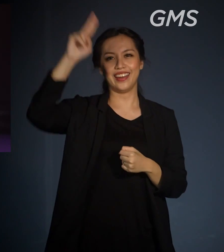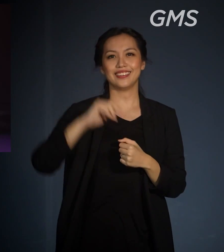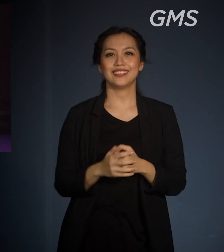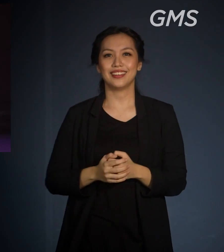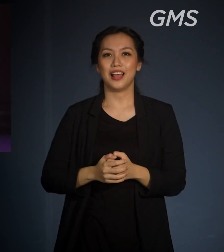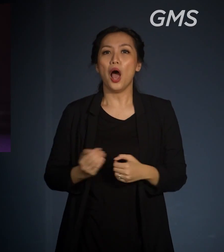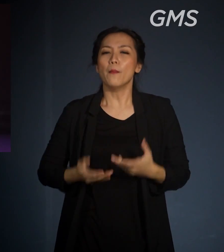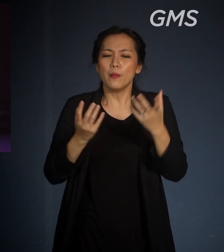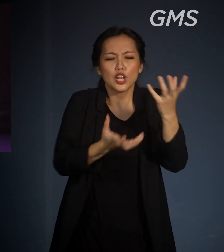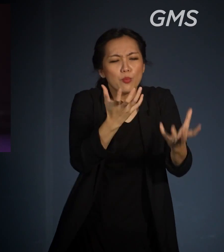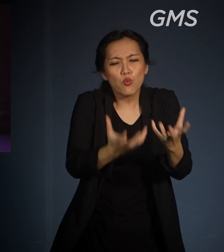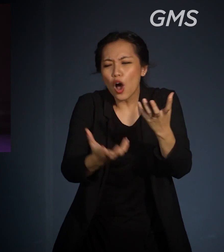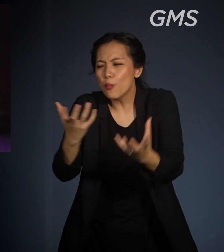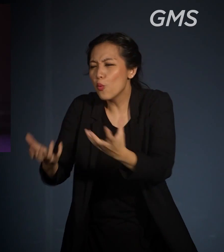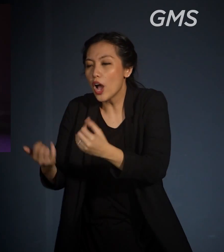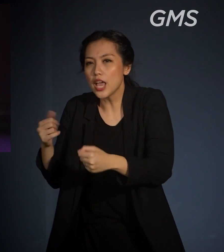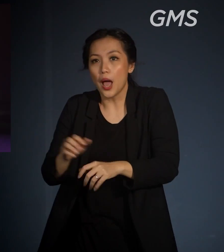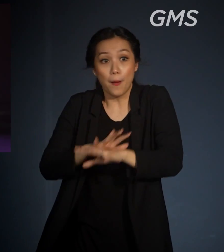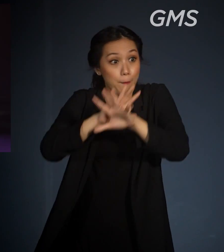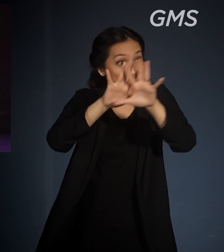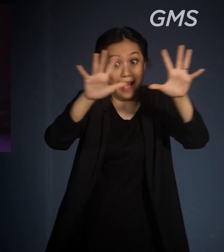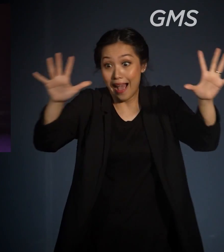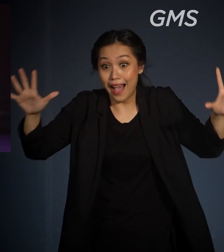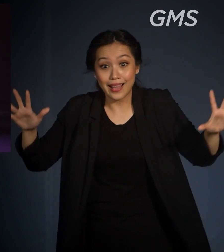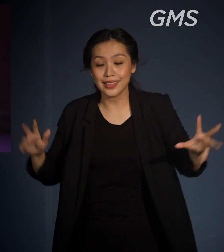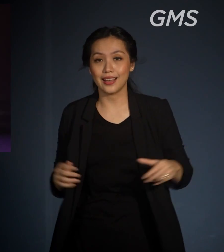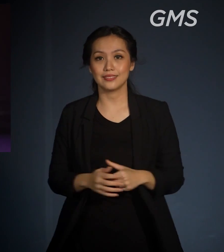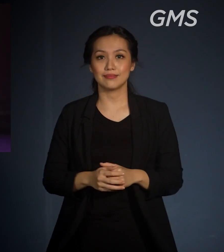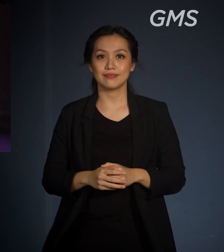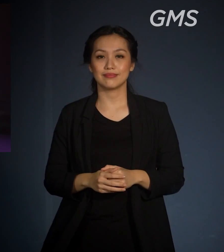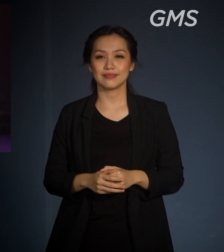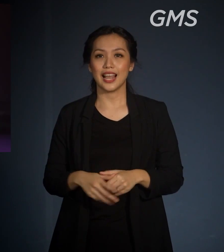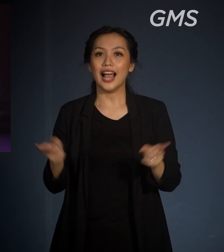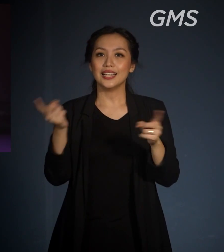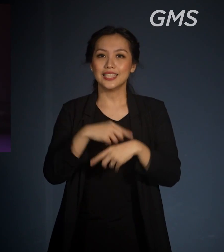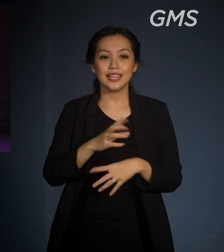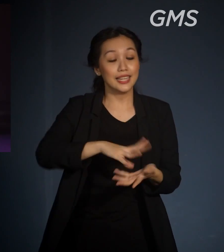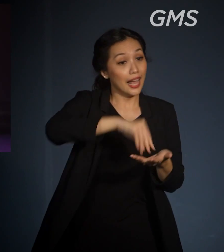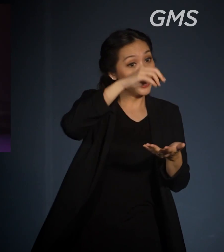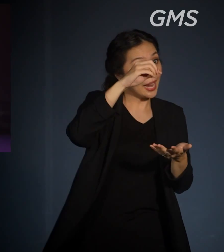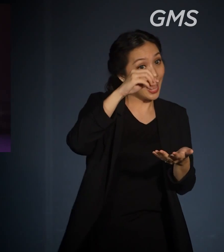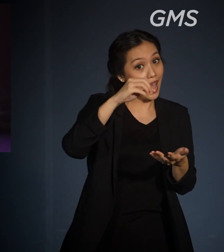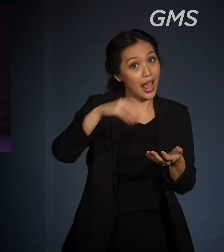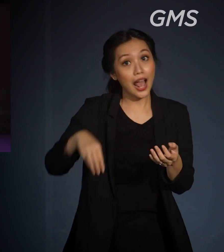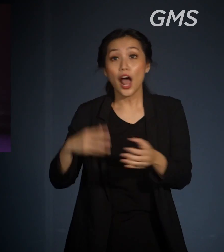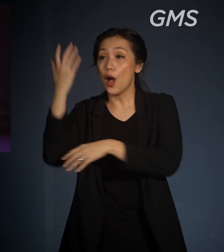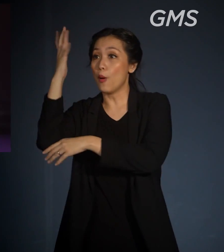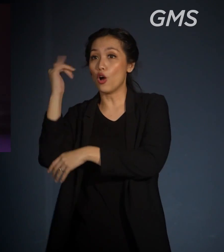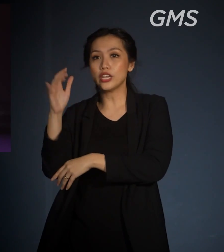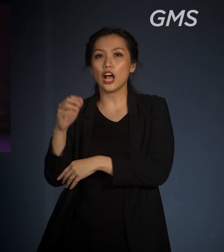Berbuah-buah, hasilkan buah yang banyak. Jadilah tanah atau kebun anggur yang subur bagi